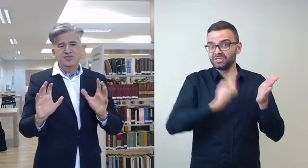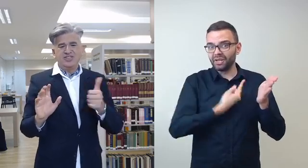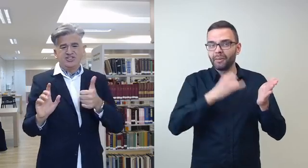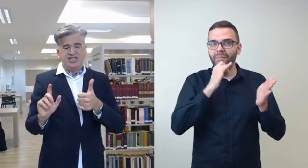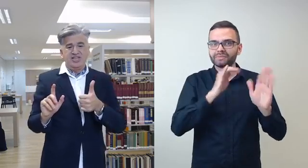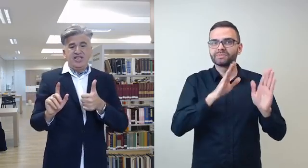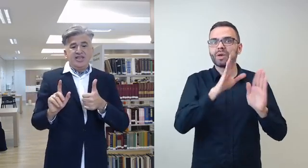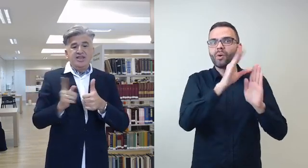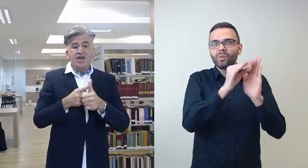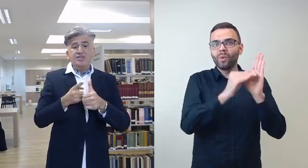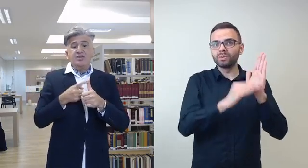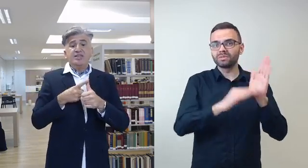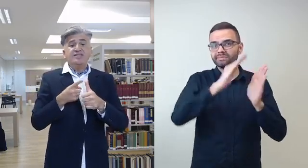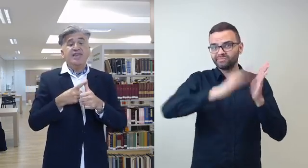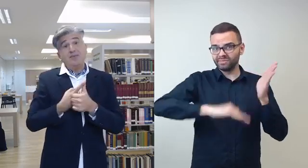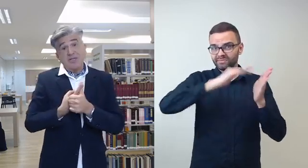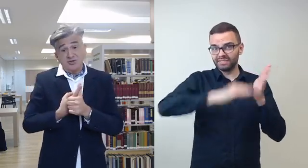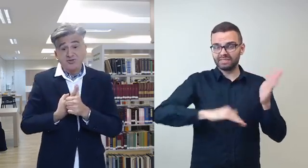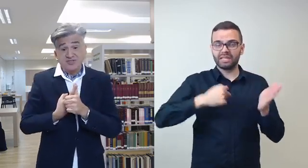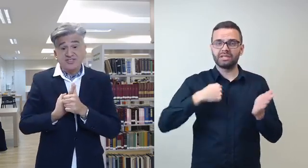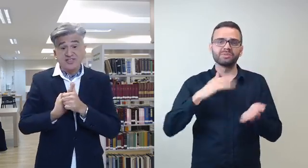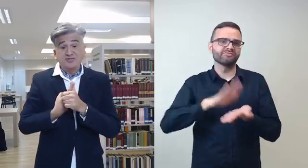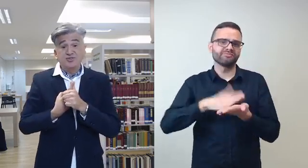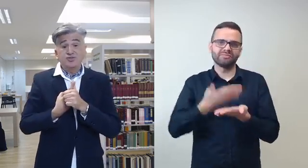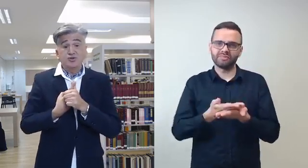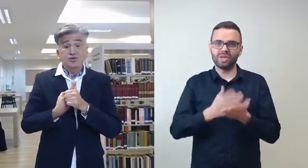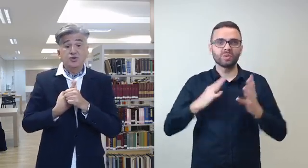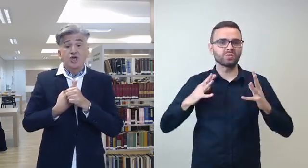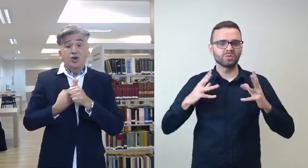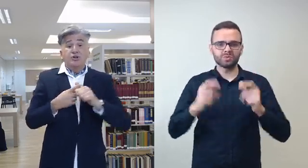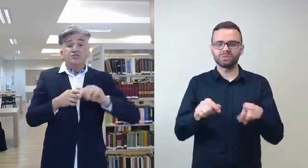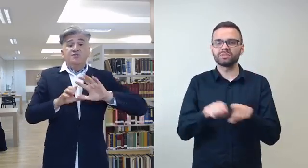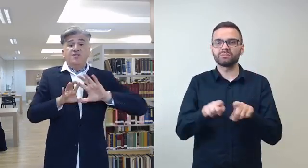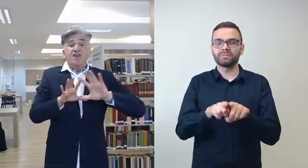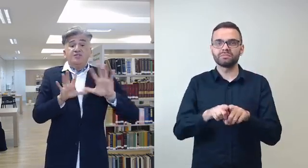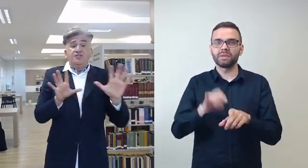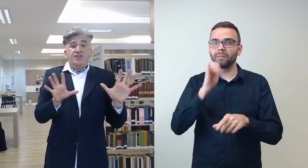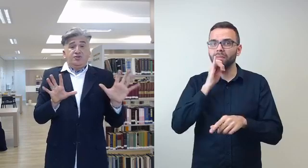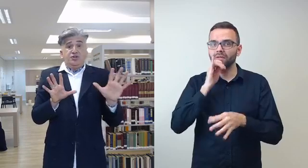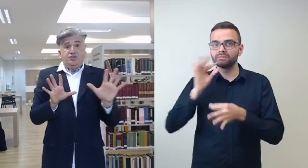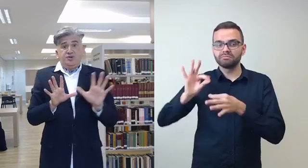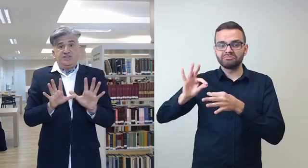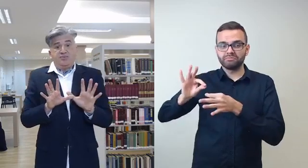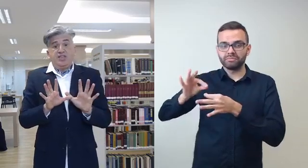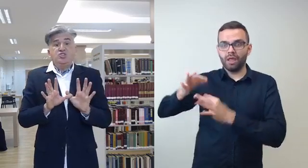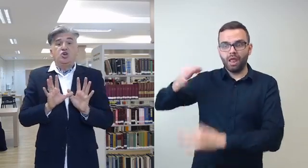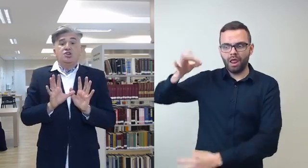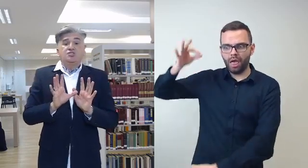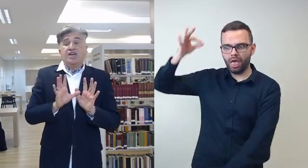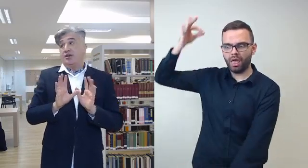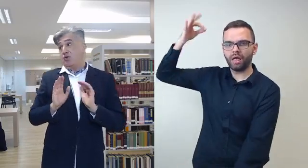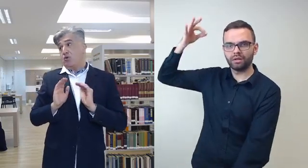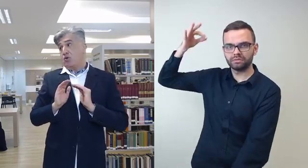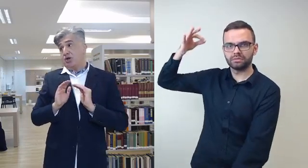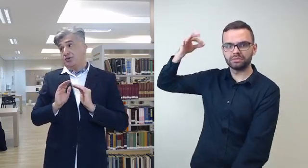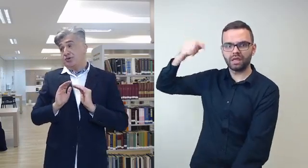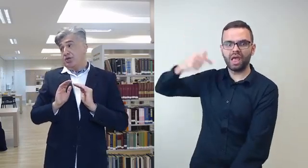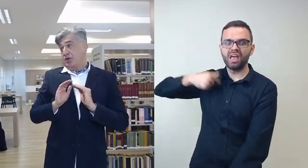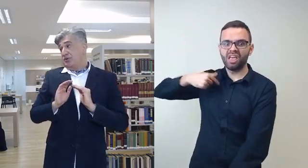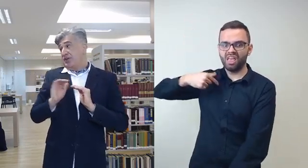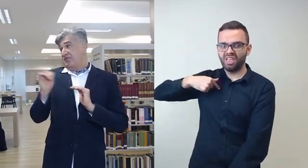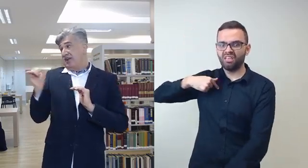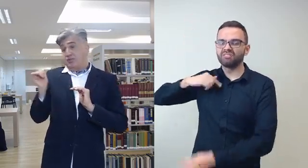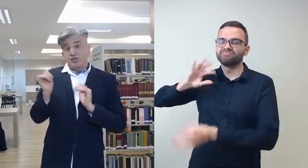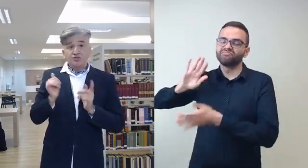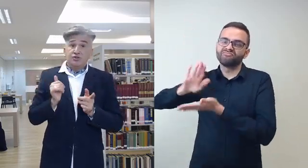conteúdos, ou seja, não interpretar elementos suficientes do discurso por diversos fatores, por exemplo, religiosos. Eu não concordo